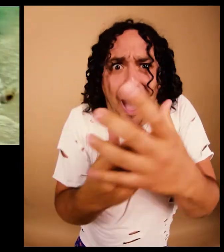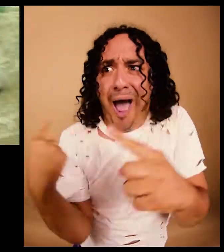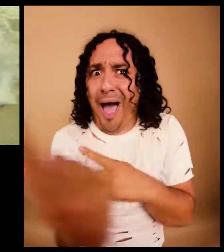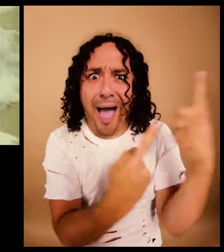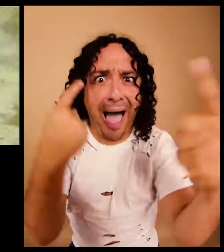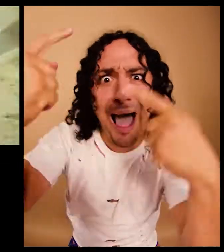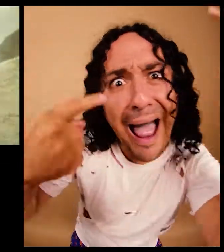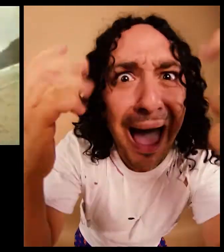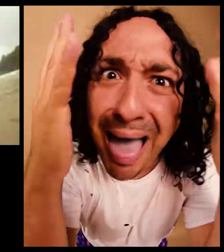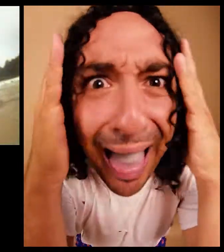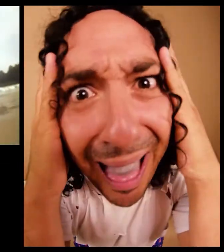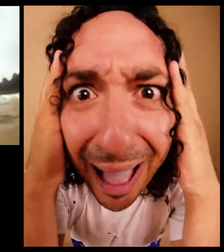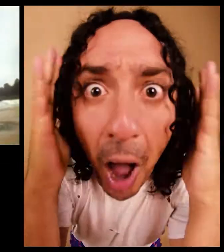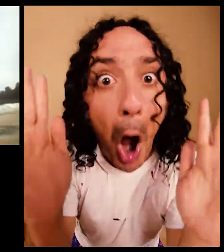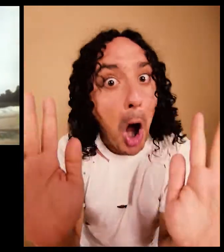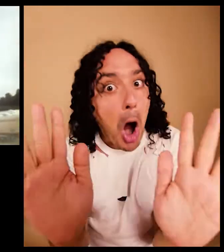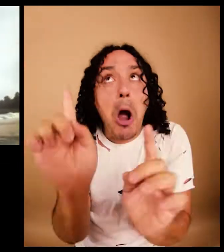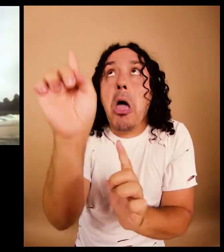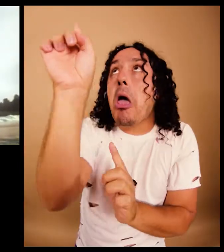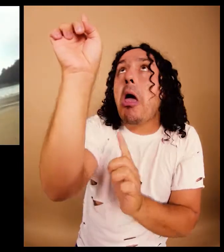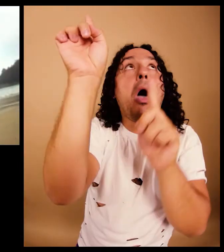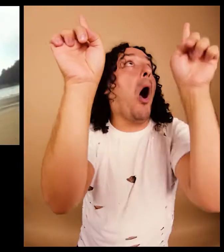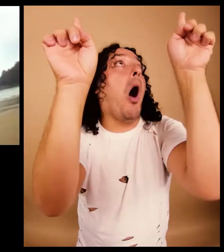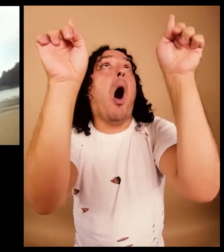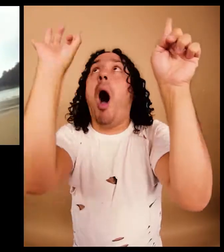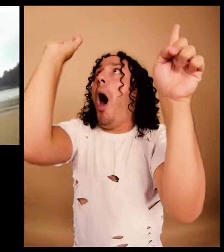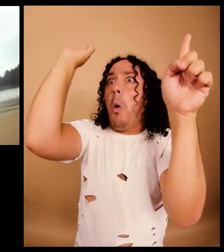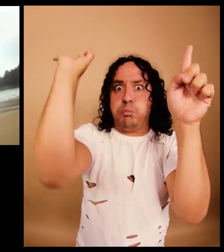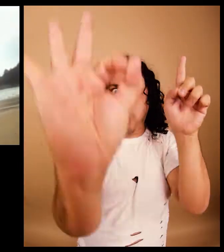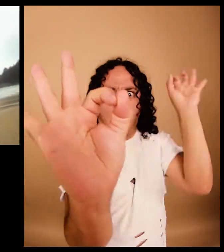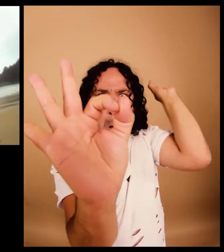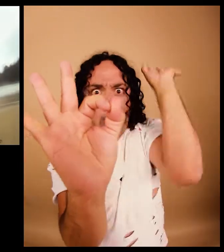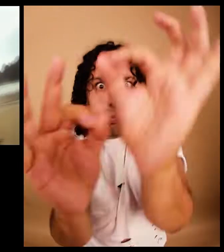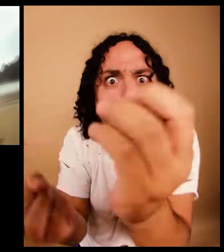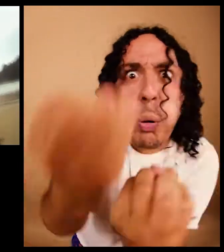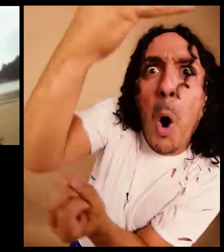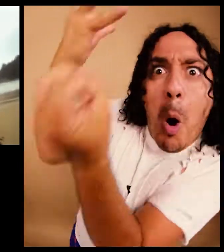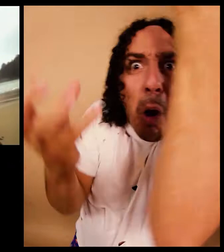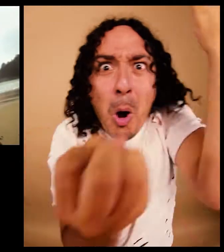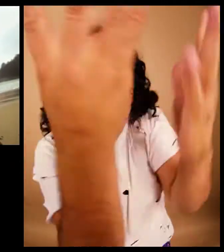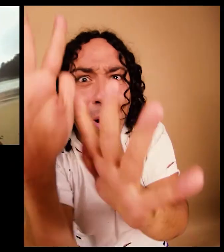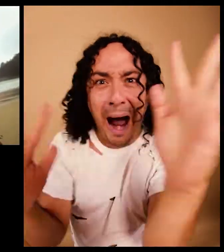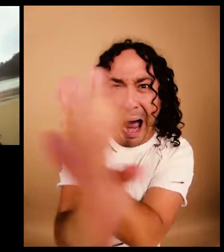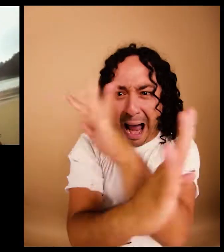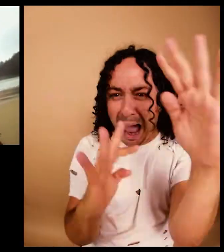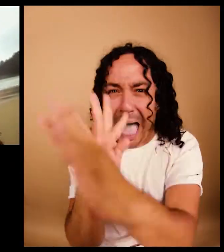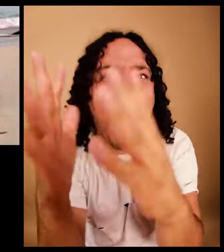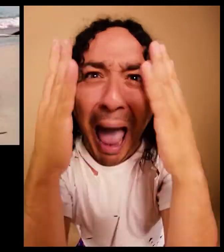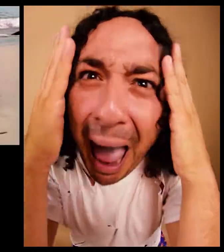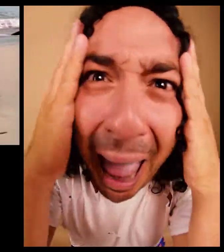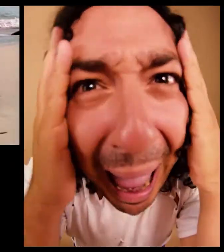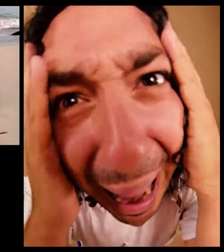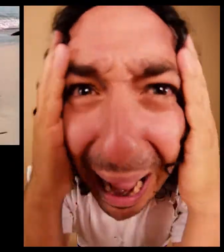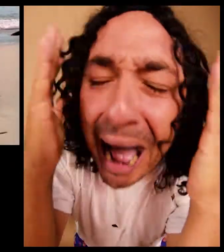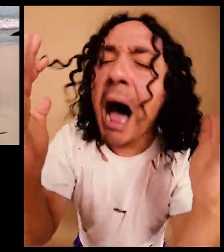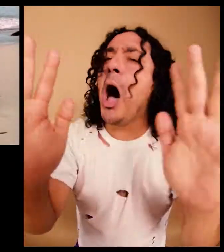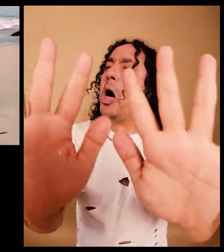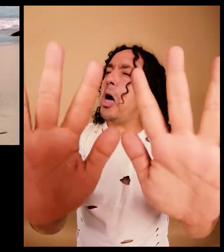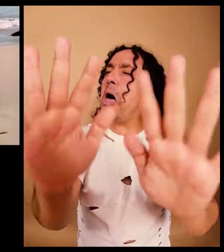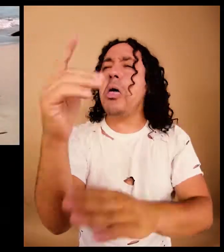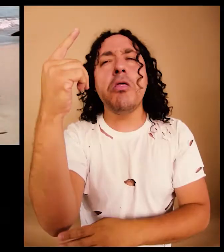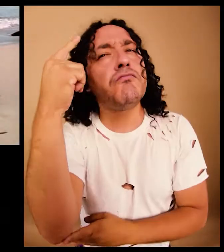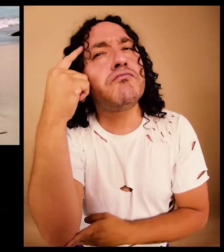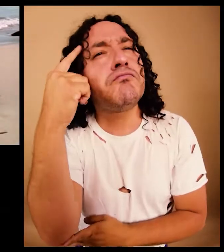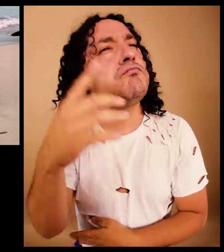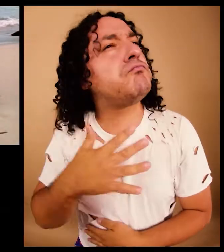Se acaba este siglo y todos van a enloquecer. Tal vez vendrán desde arriba asteroides invasores, locura